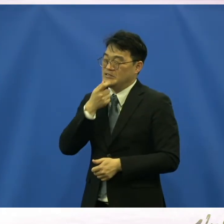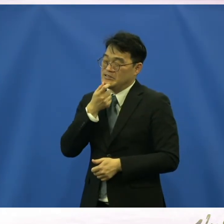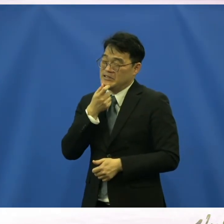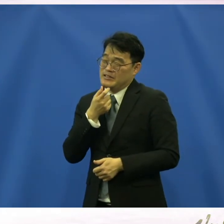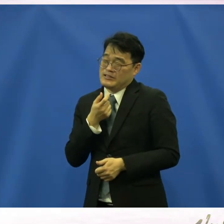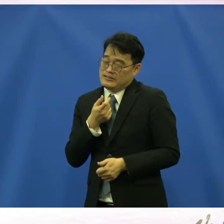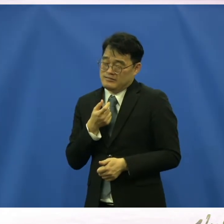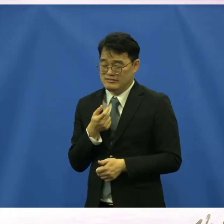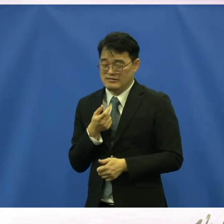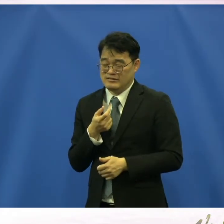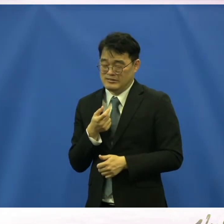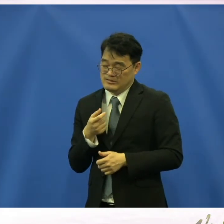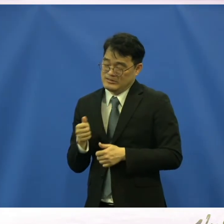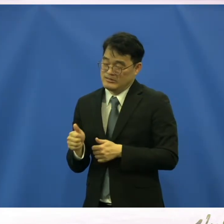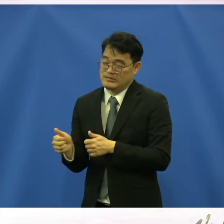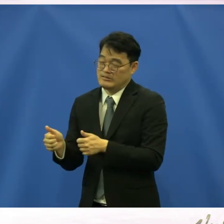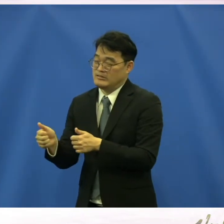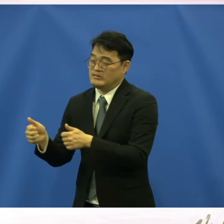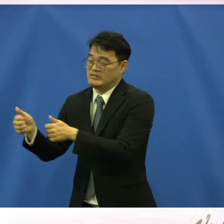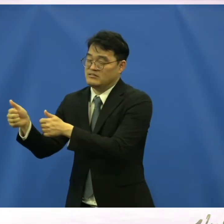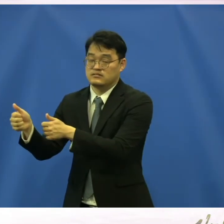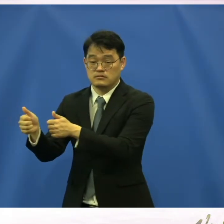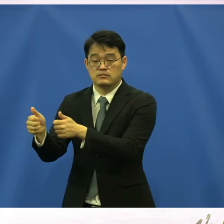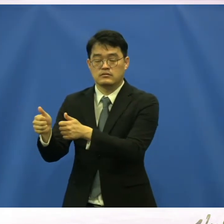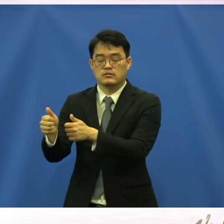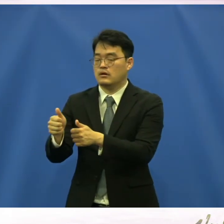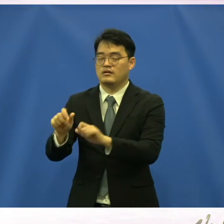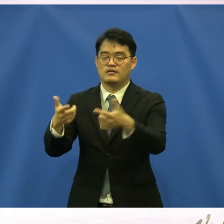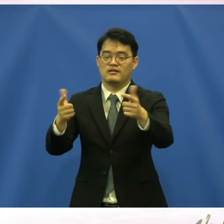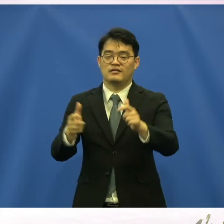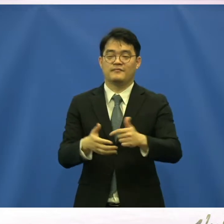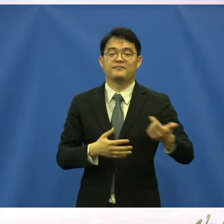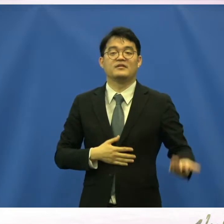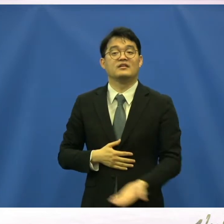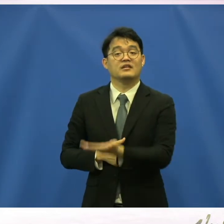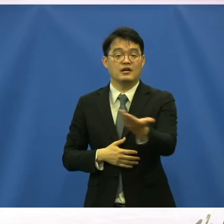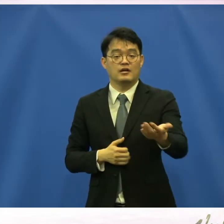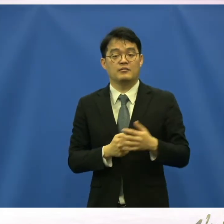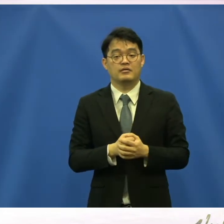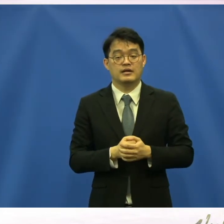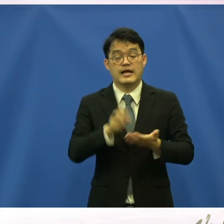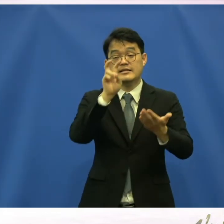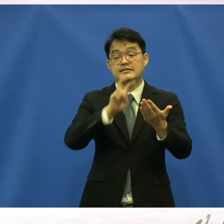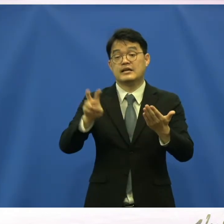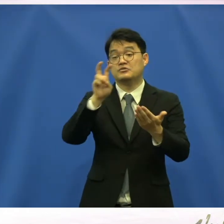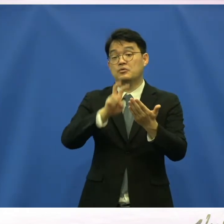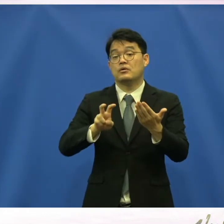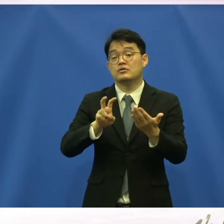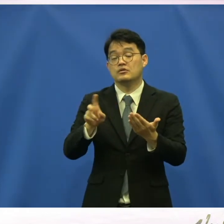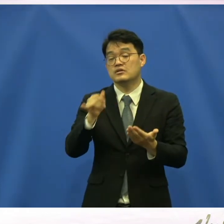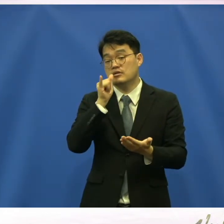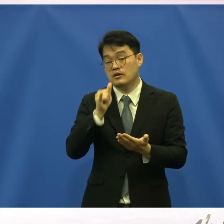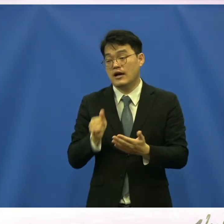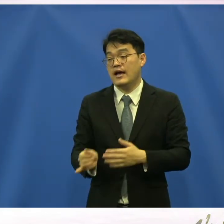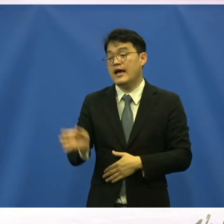십자가의 길은 기쁘게 가는 거예요. 그래서 찬송가도 여러분 기쁘게 십자가 지고 가니